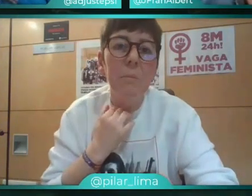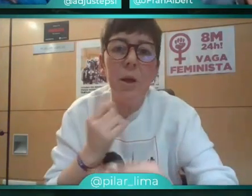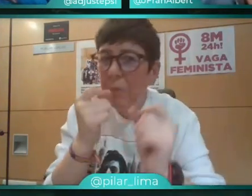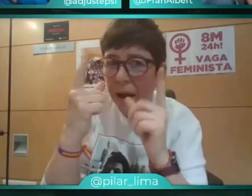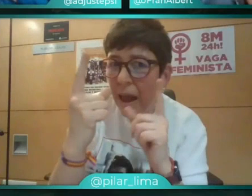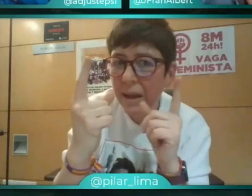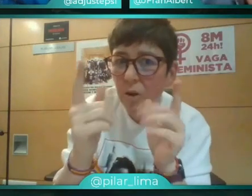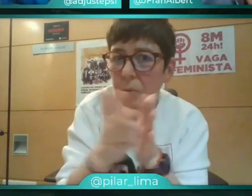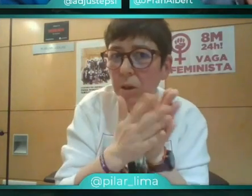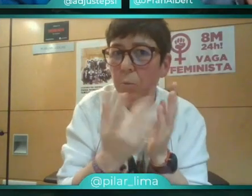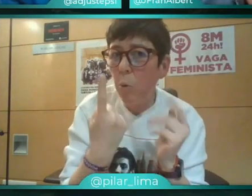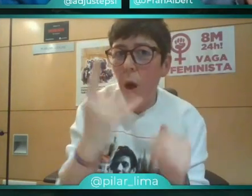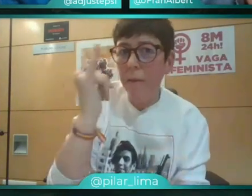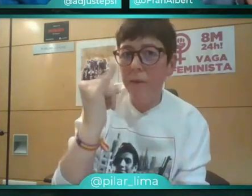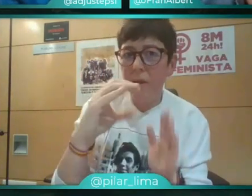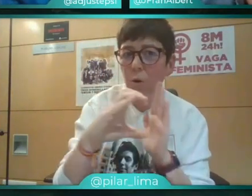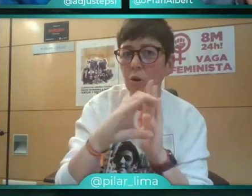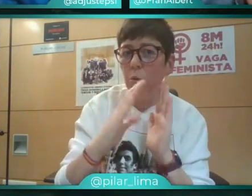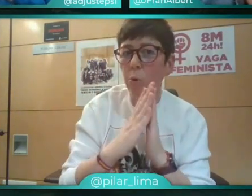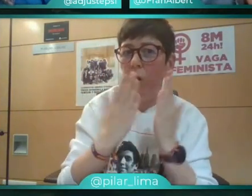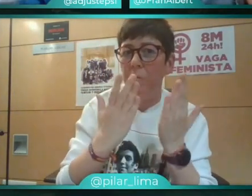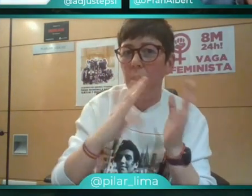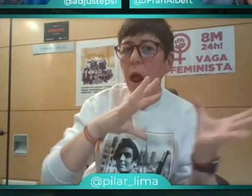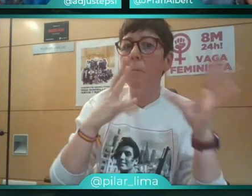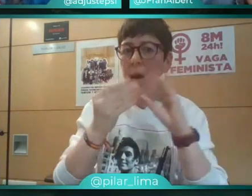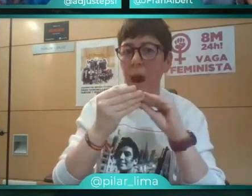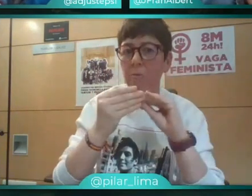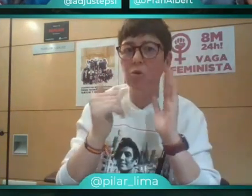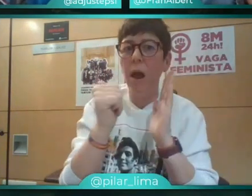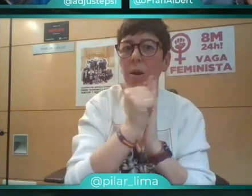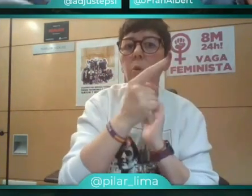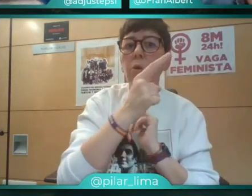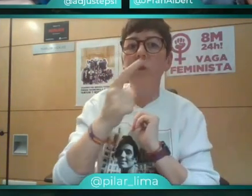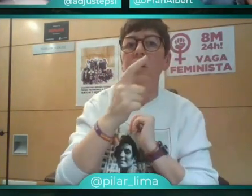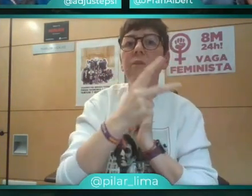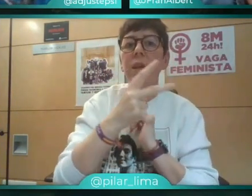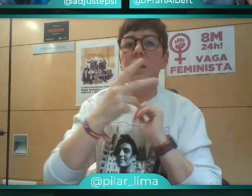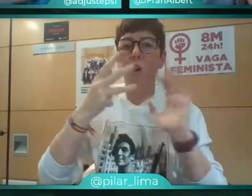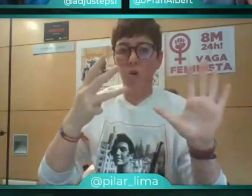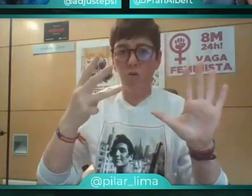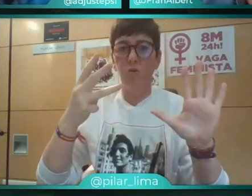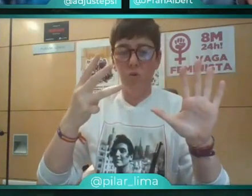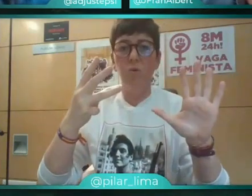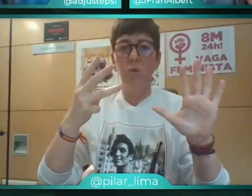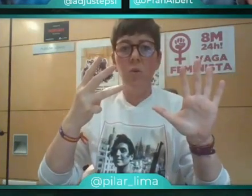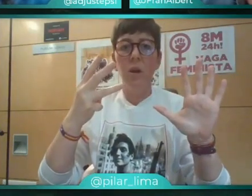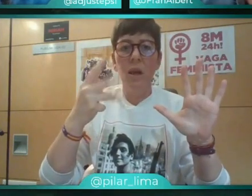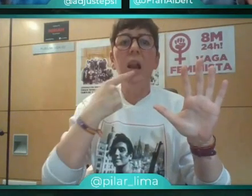eléctricos pero imaginaros compañeros por una vez que que la Constitución